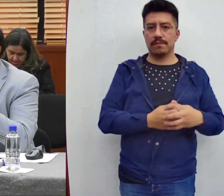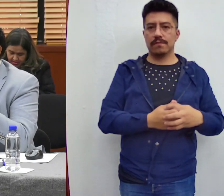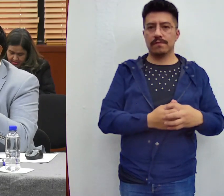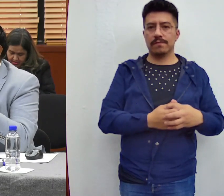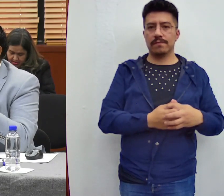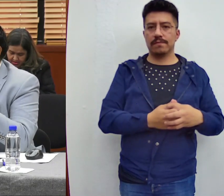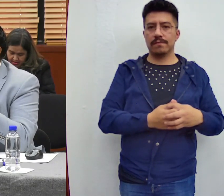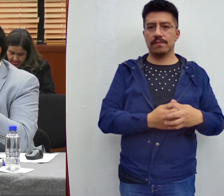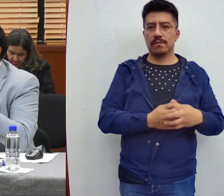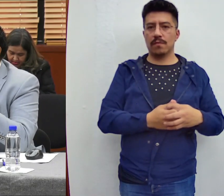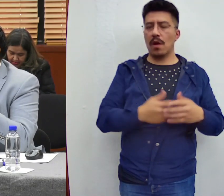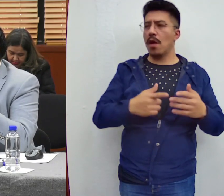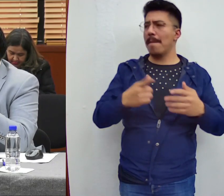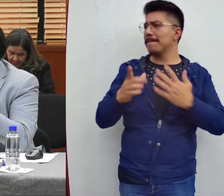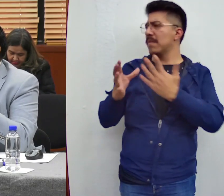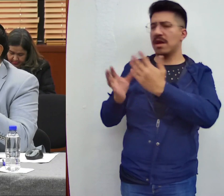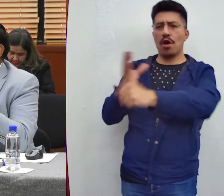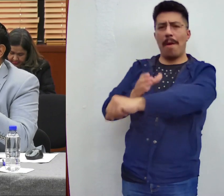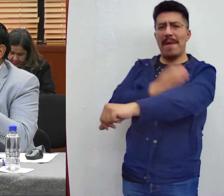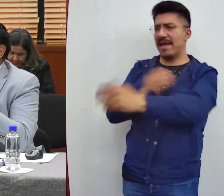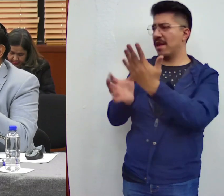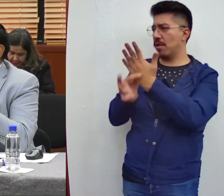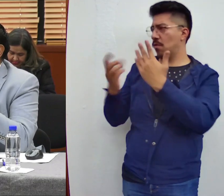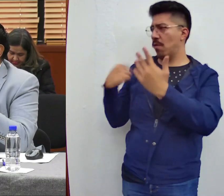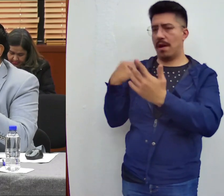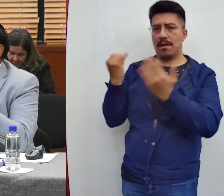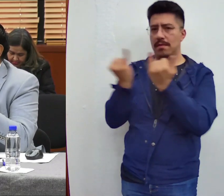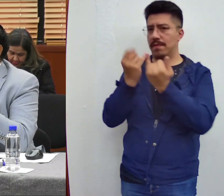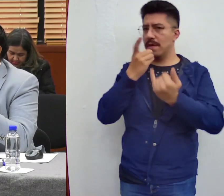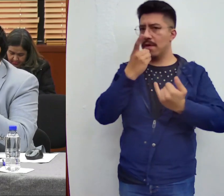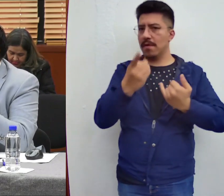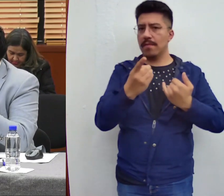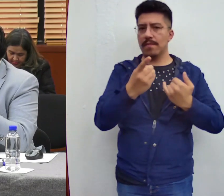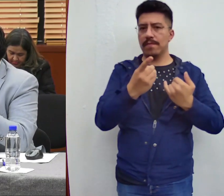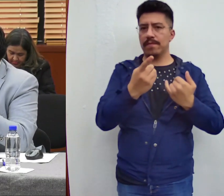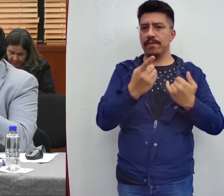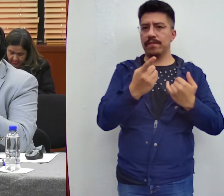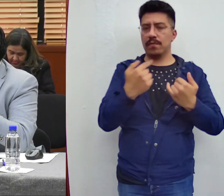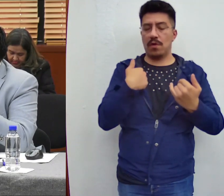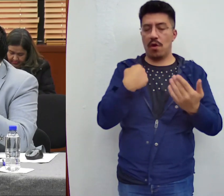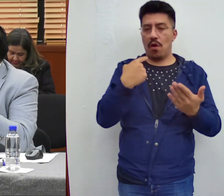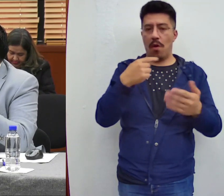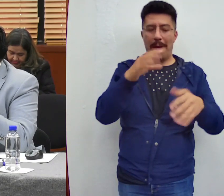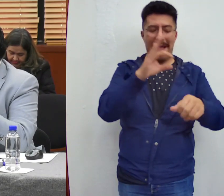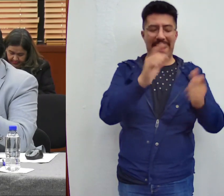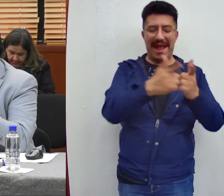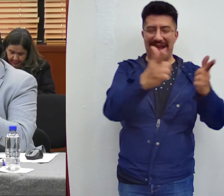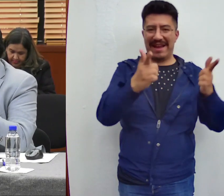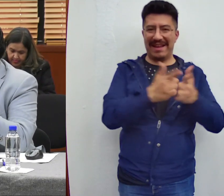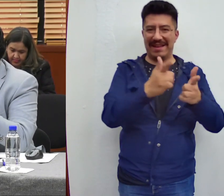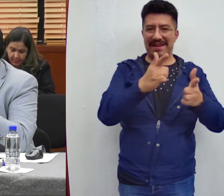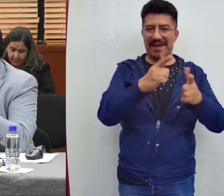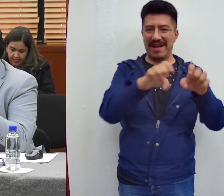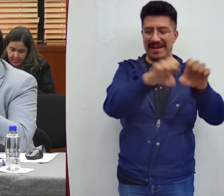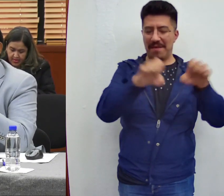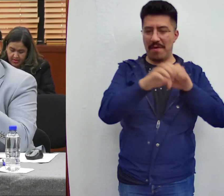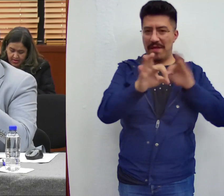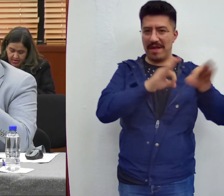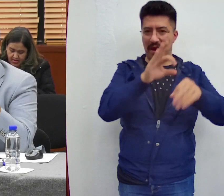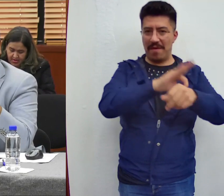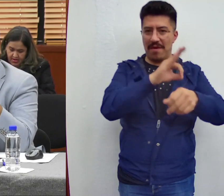antecedió de primera mano, el personal médico no está debidamente capacitado